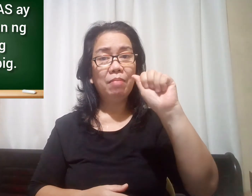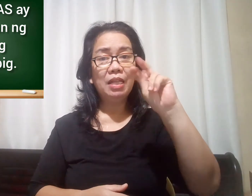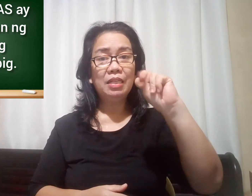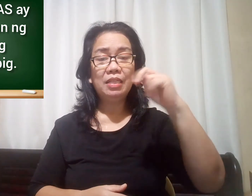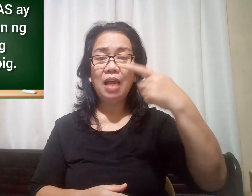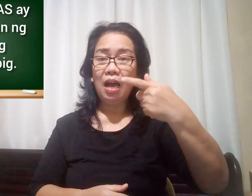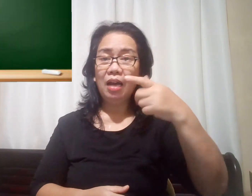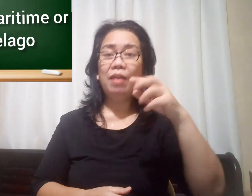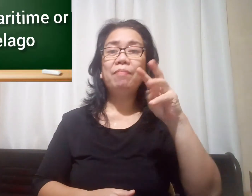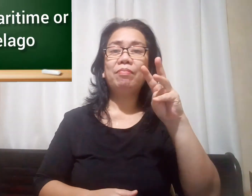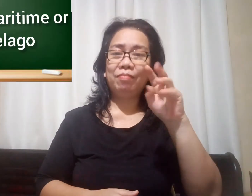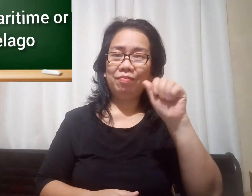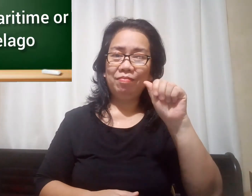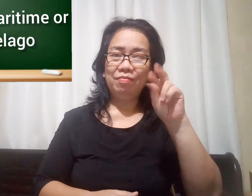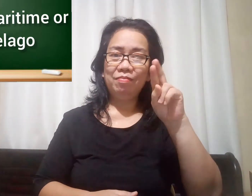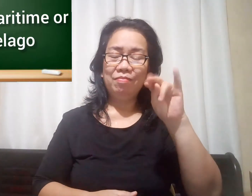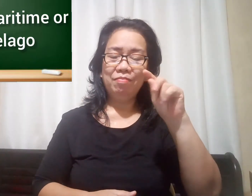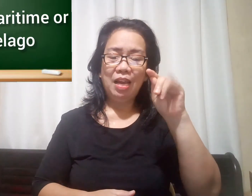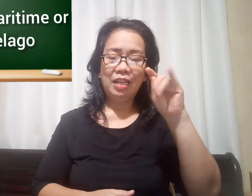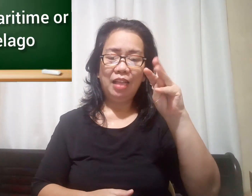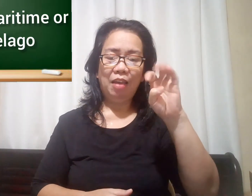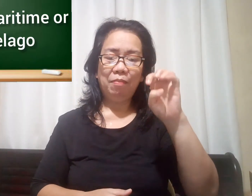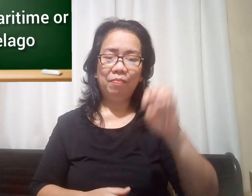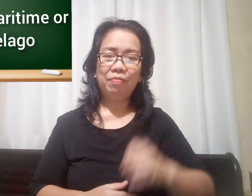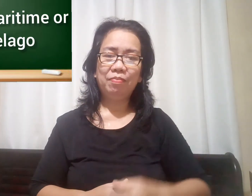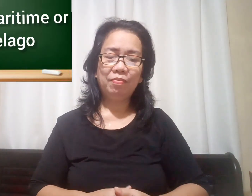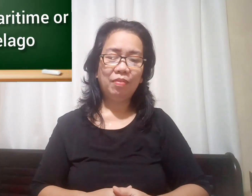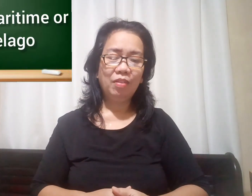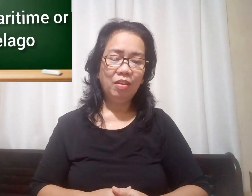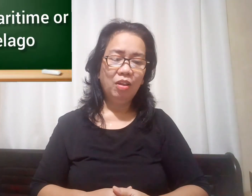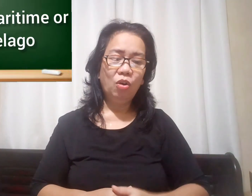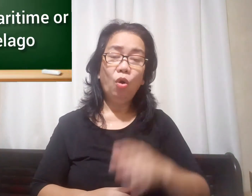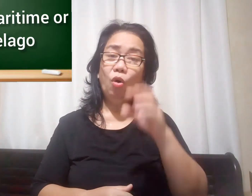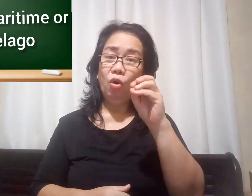bansang maritime o